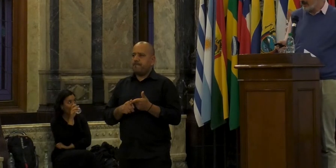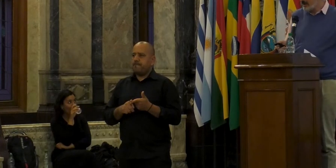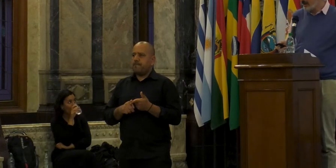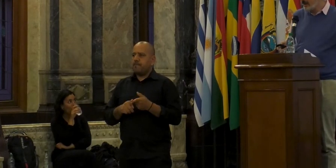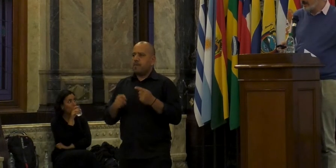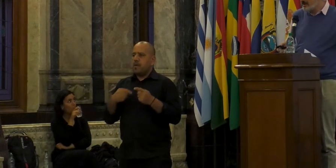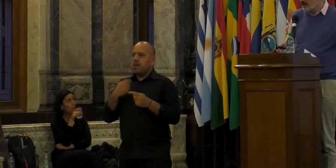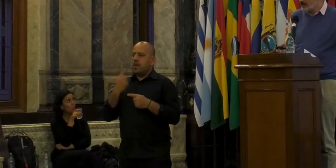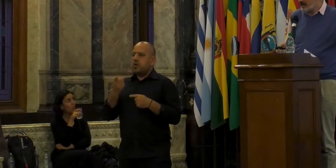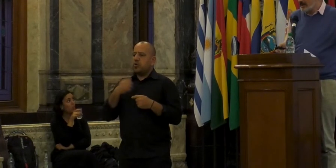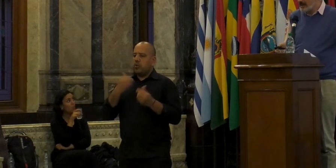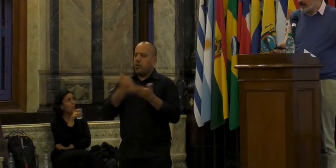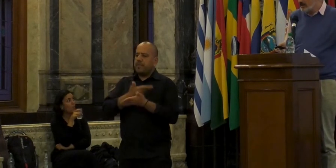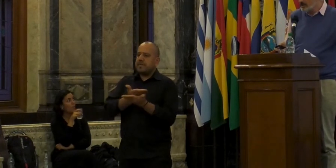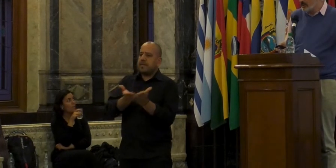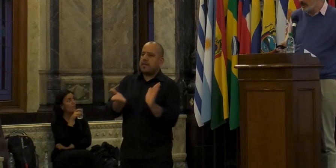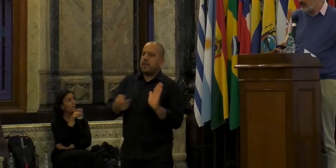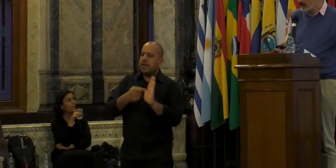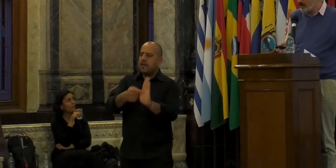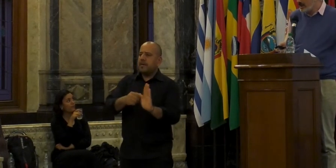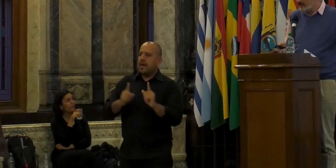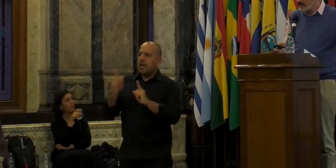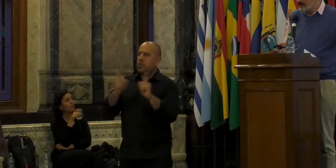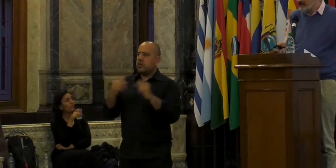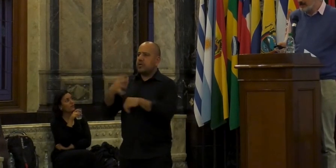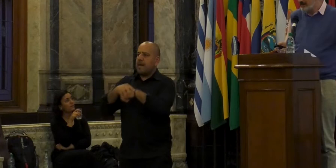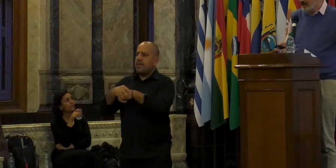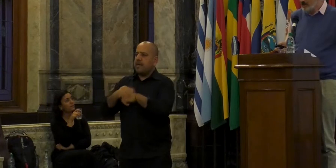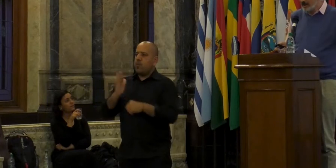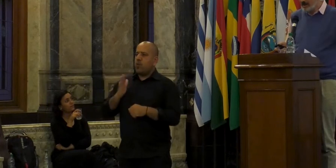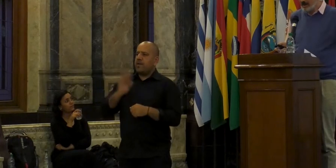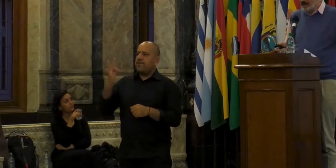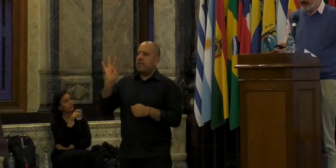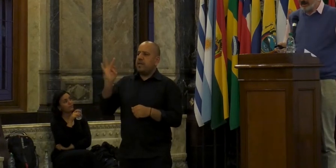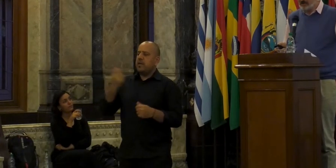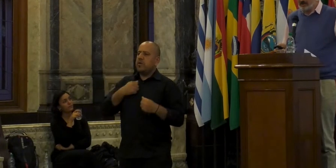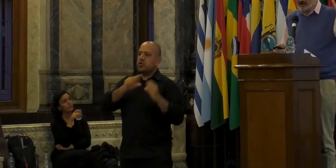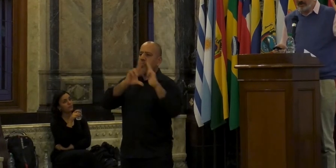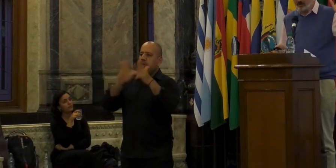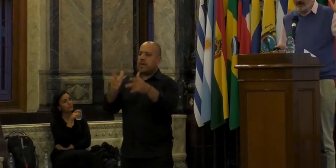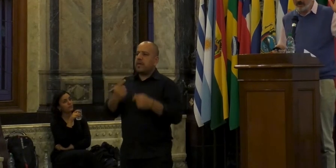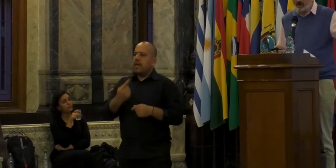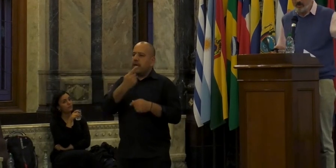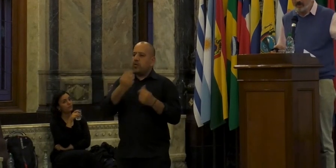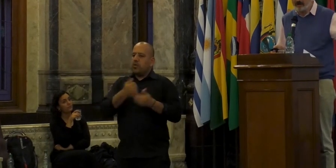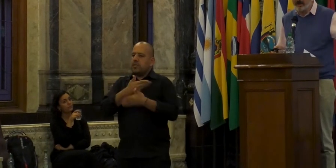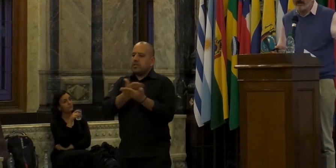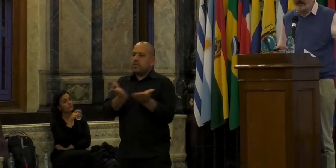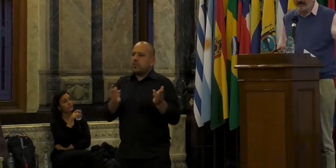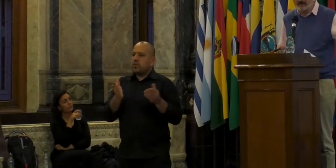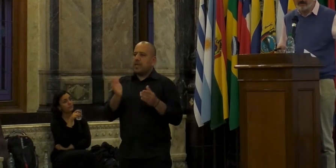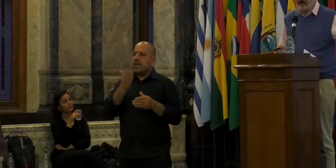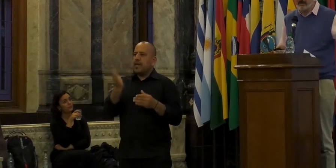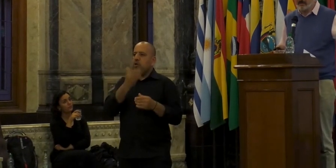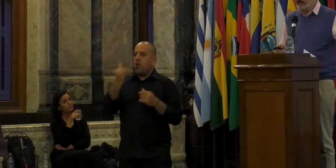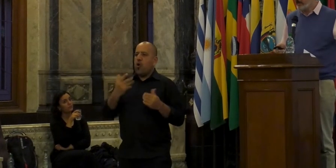La otra vez que he presentado esto me criticaron mucho algunas amigas feministas porque dije que esto se produce sobre hombros de